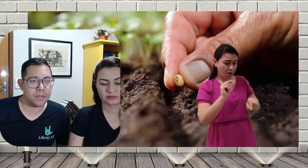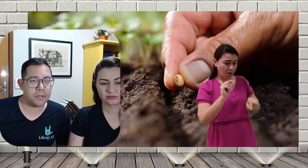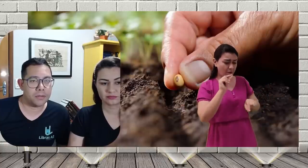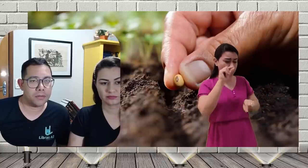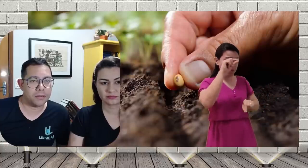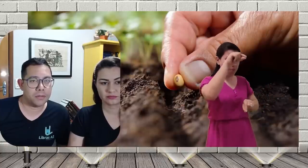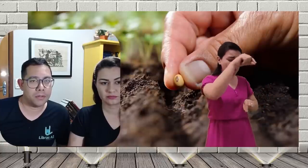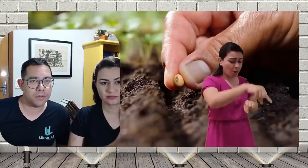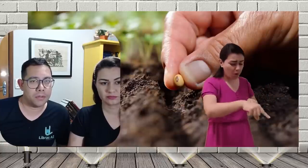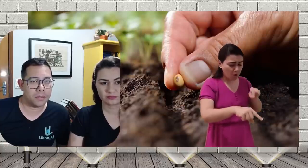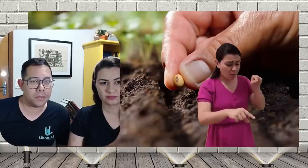Peraí.